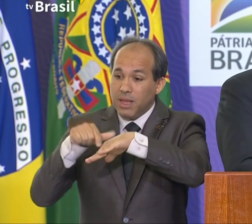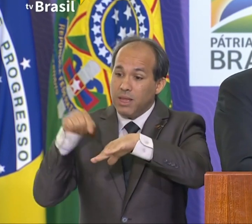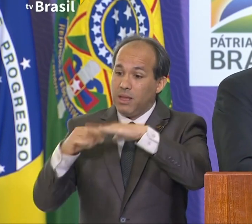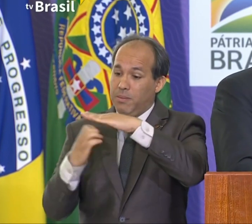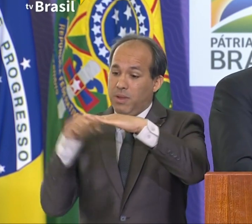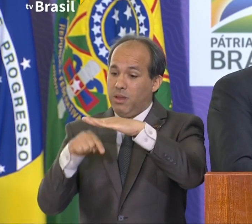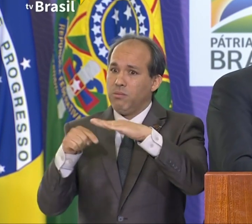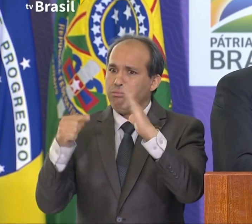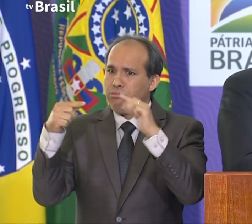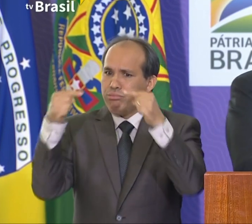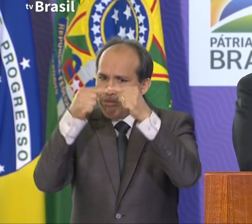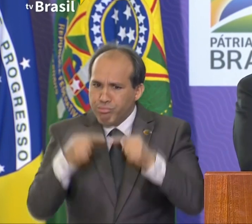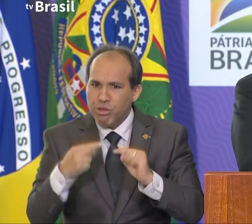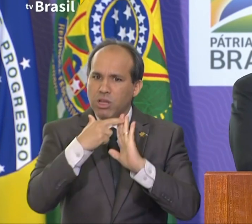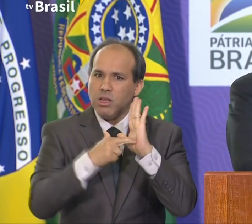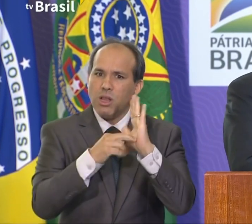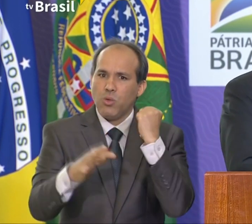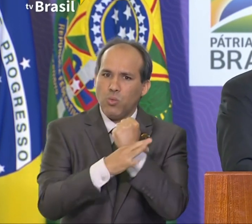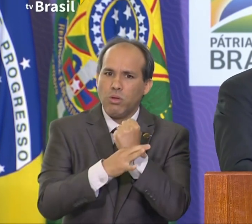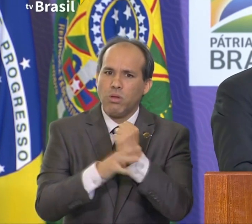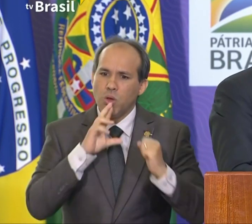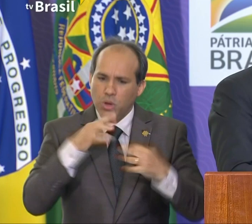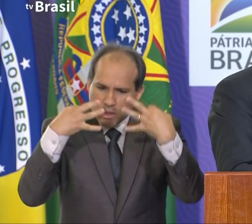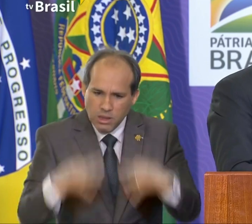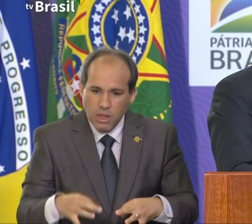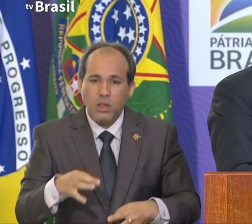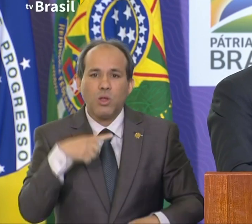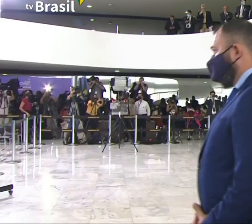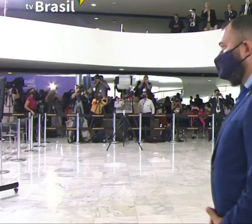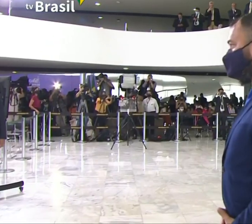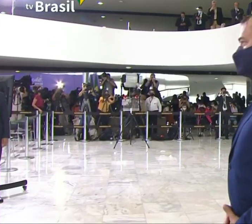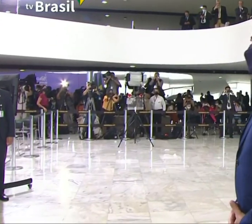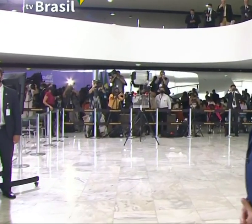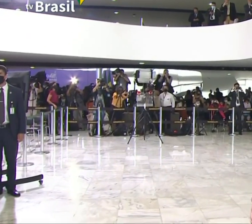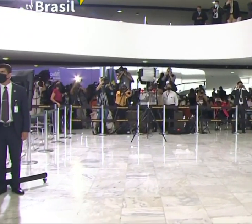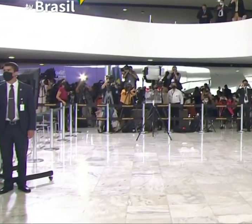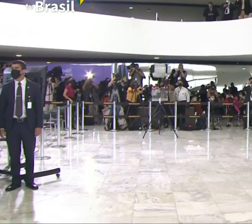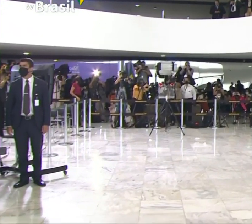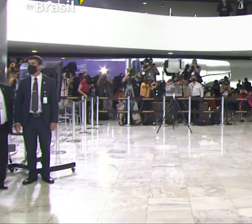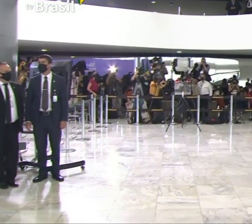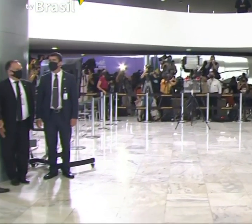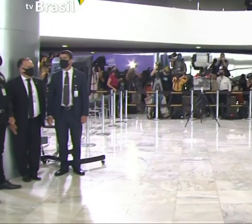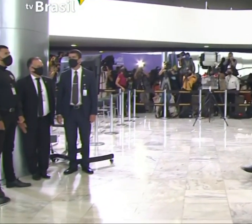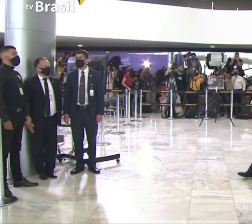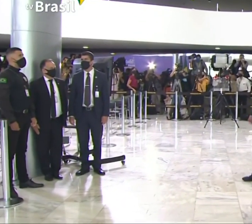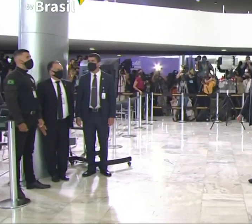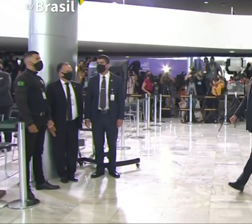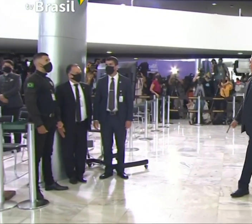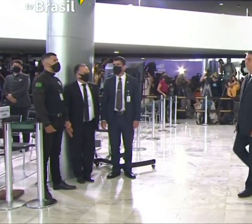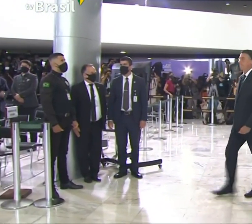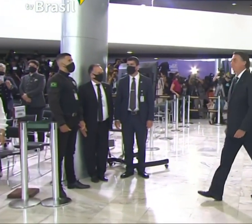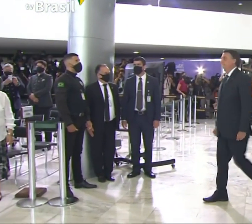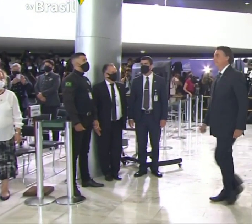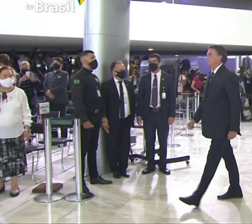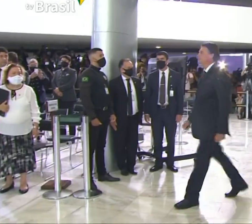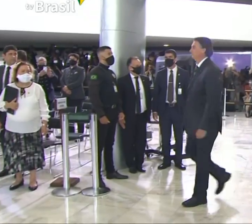nos critérios de segurança e efetividade da nossa Anvisa. Já o ministro da Saúde, Eduardo Pazuello, disse